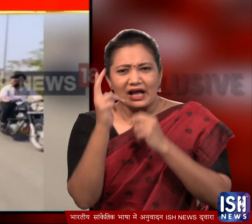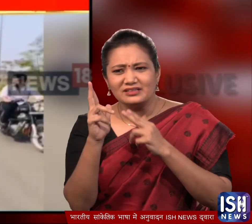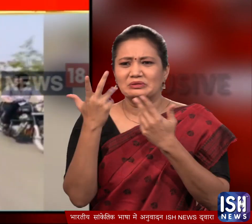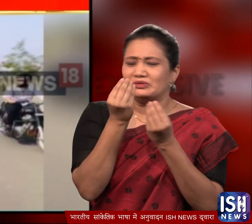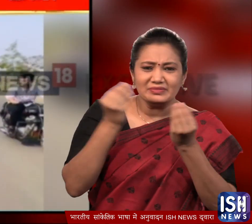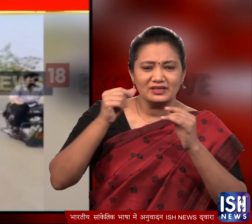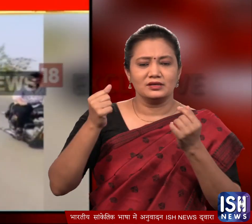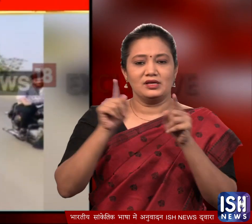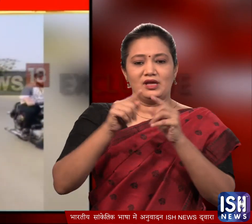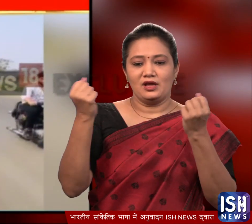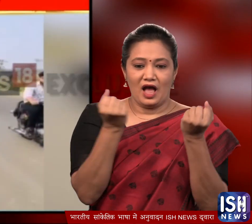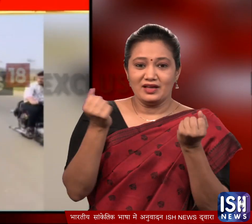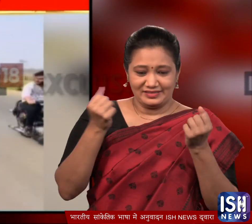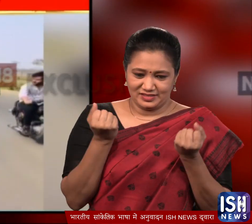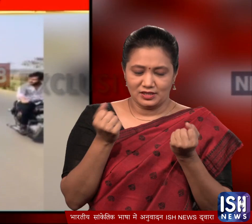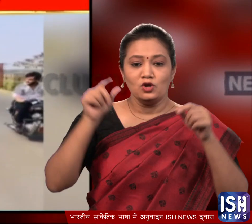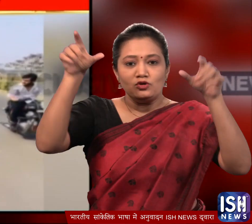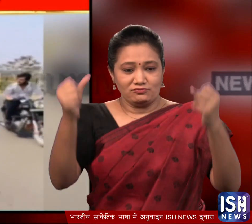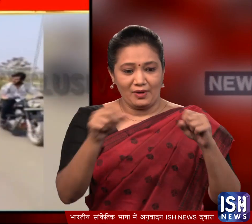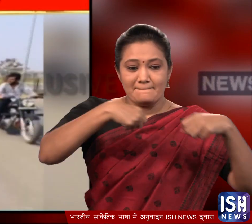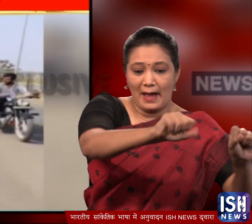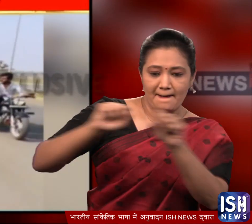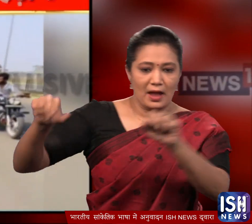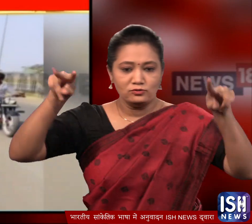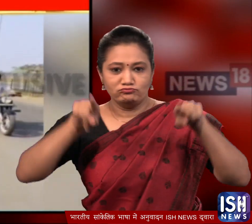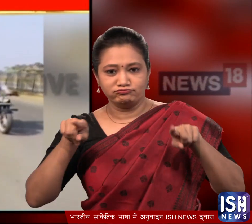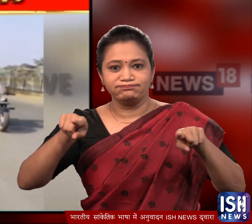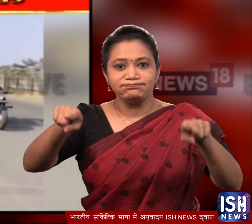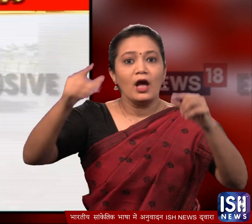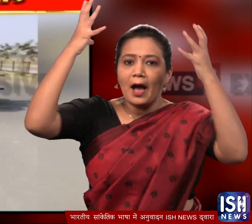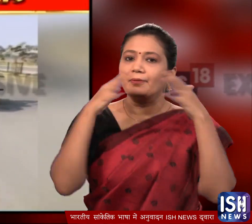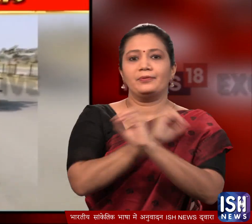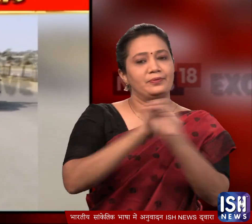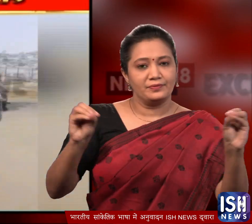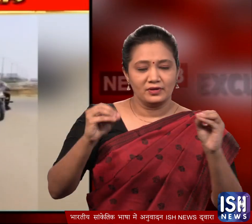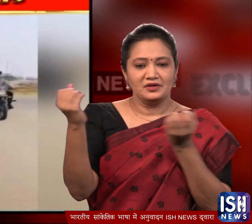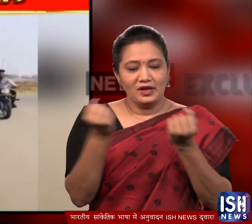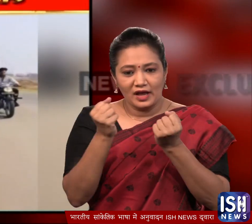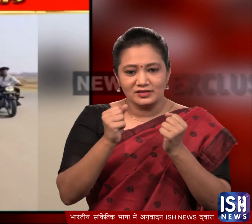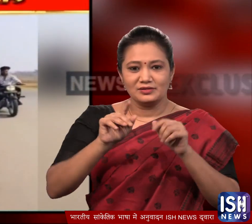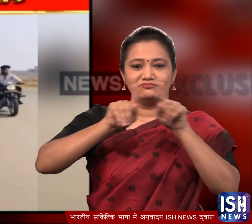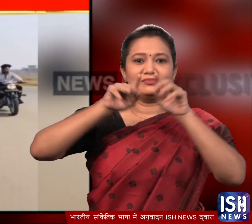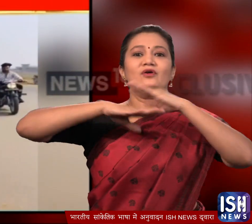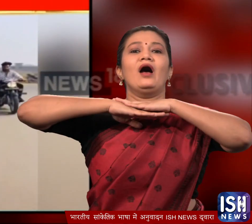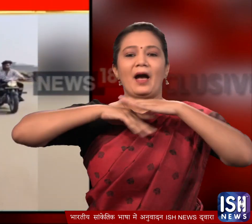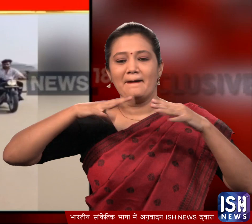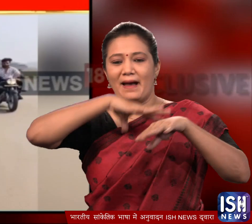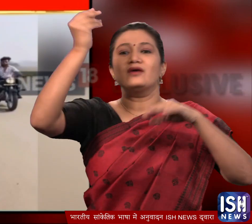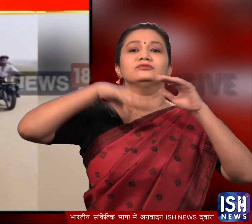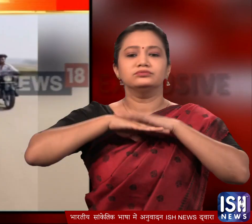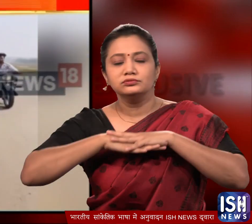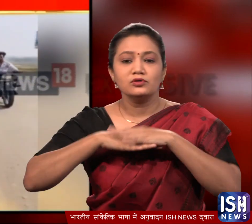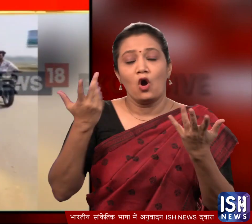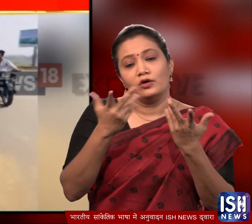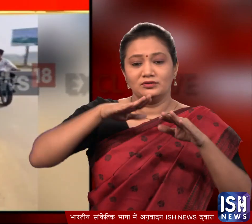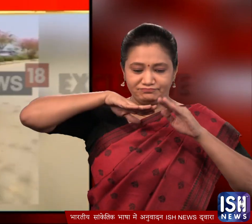दिखा। उसकी गाड़ी के आगे 2 लड़के बिना हेलमेट लगाए मोटरसाइकिल पर चलते दिखे। कभी वो कार की सनरूफ से बाहर झांकती नजर